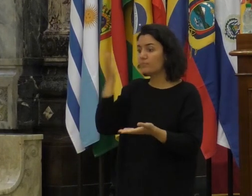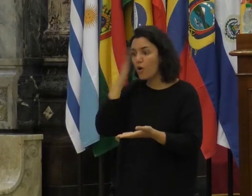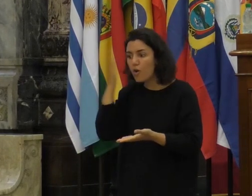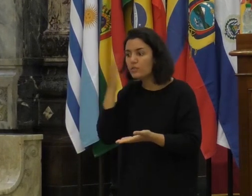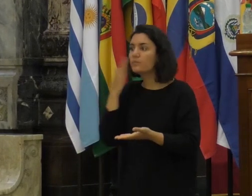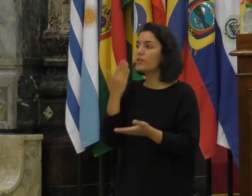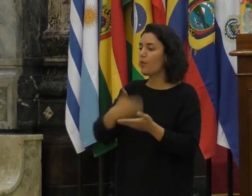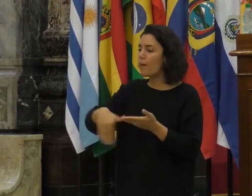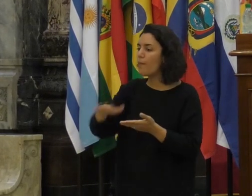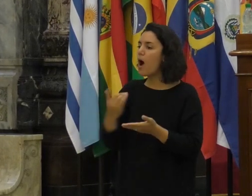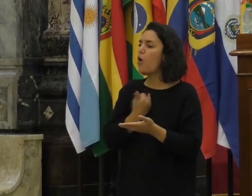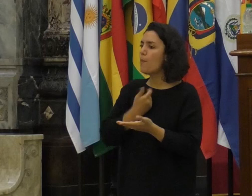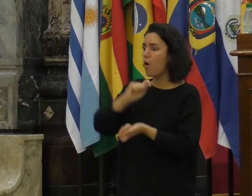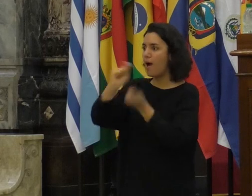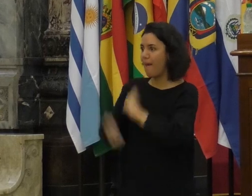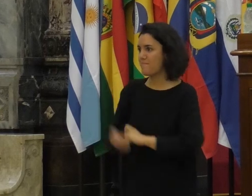tendencias e impacto.